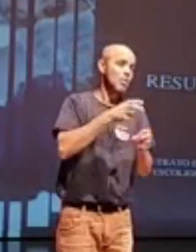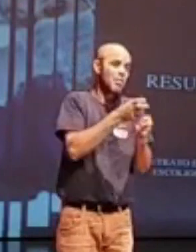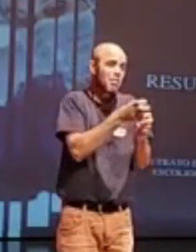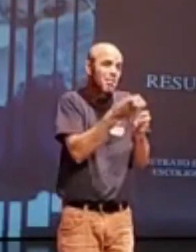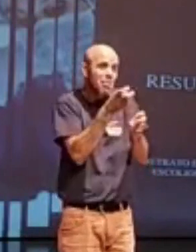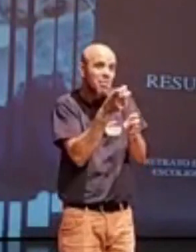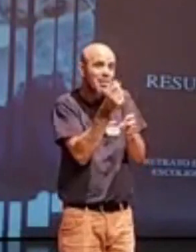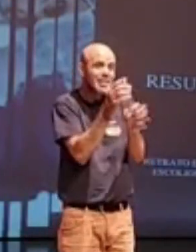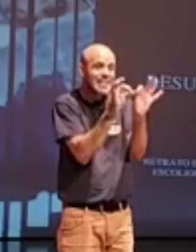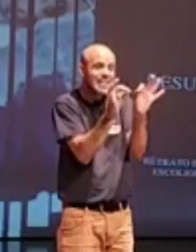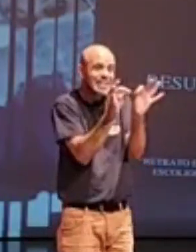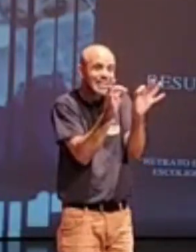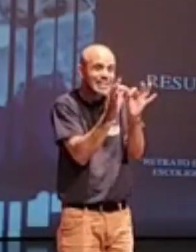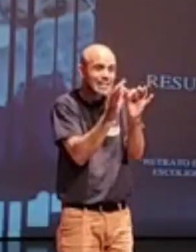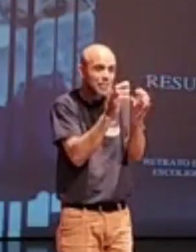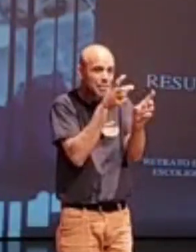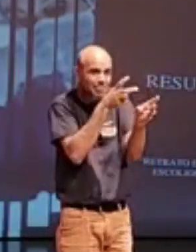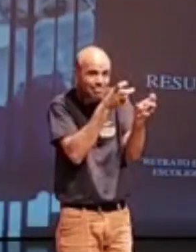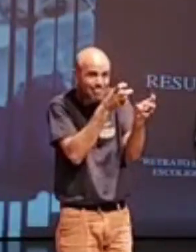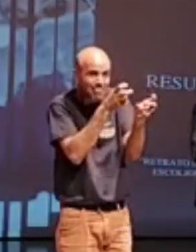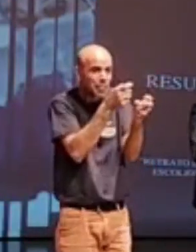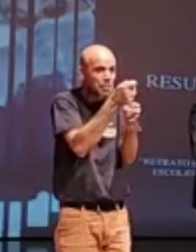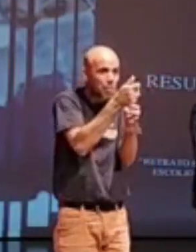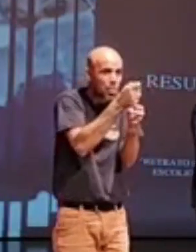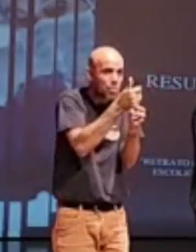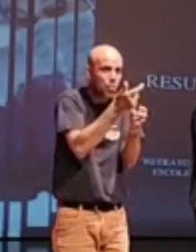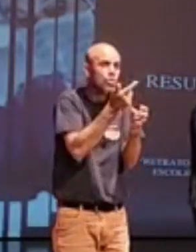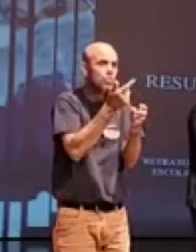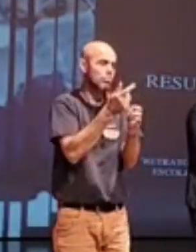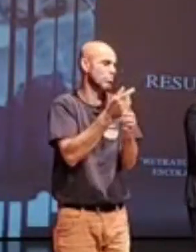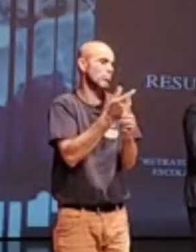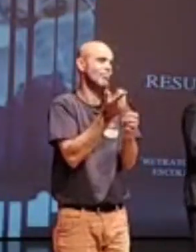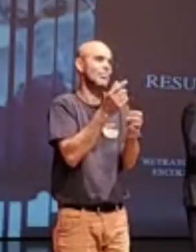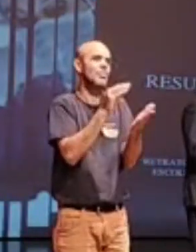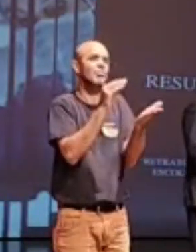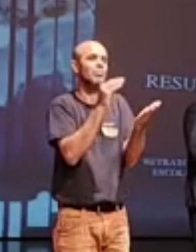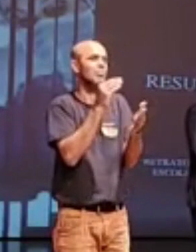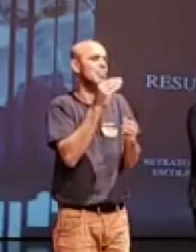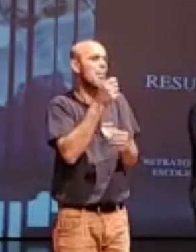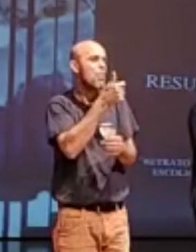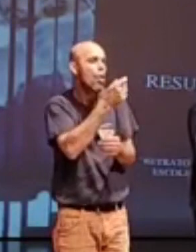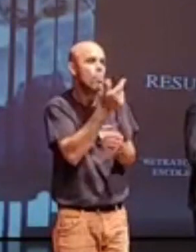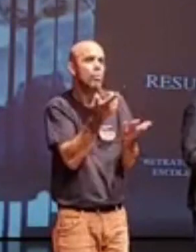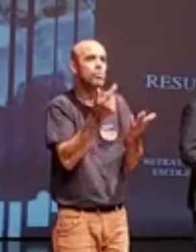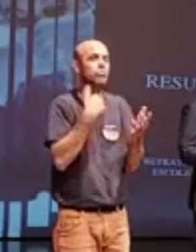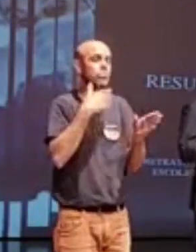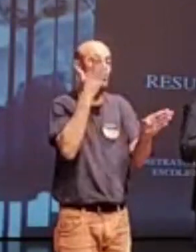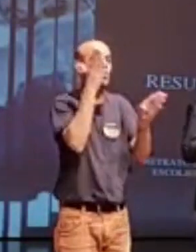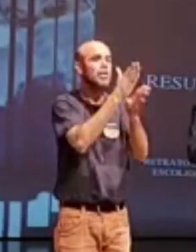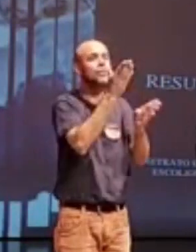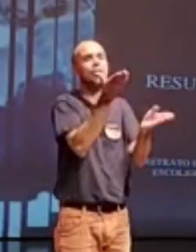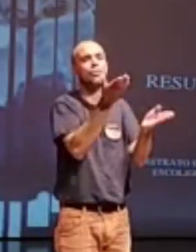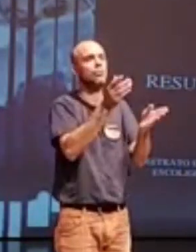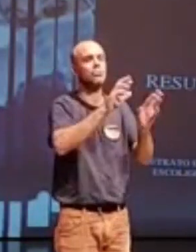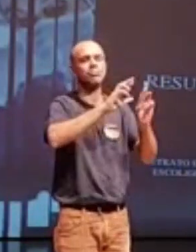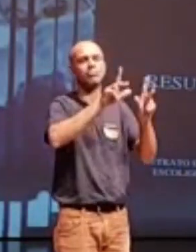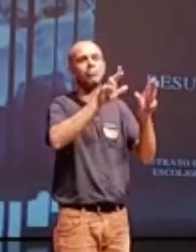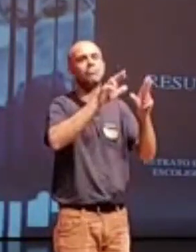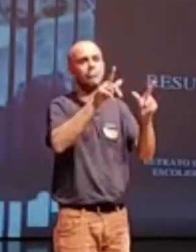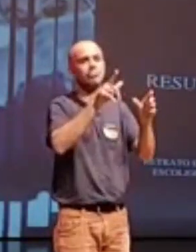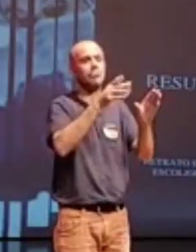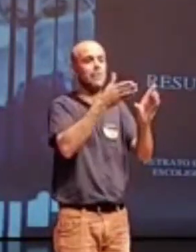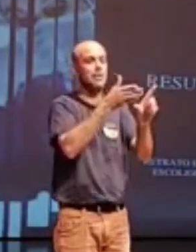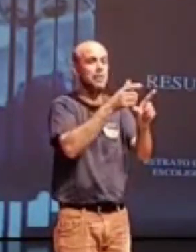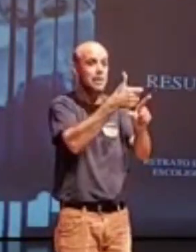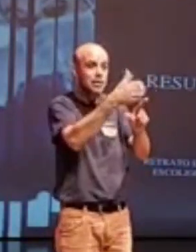1 centímetro de diferença, que não é relevante para o paciente e produz esse desvio lateral da coluna. Então o diagnóstico é definido como 10